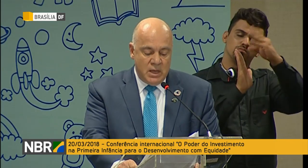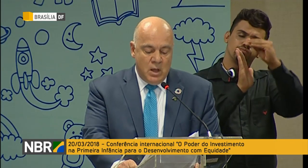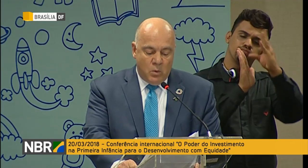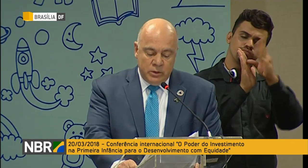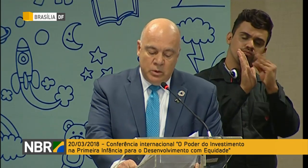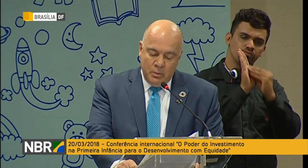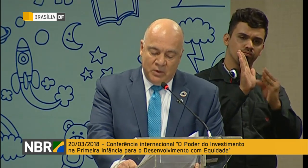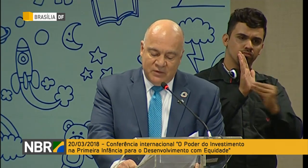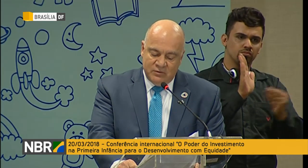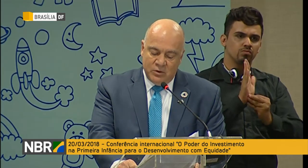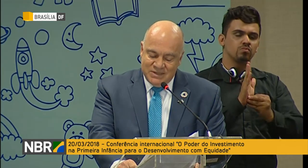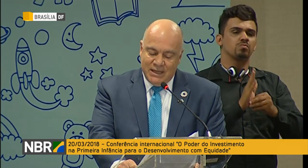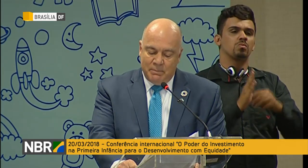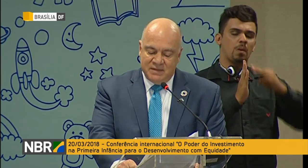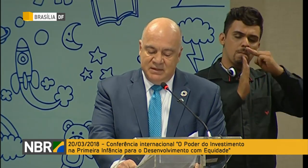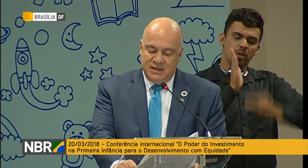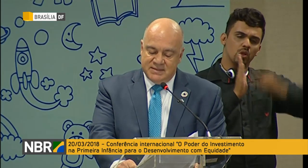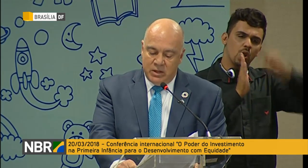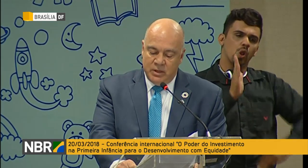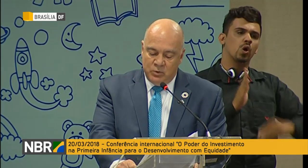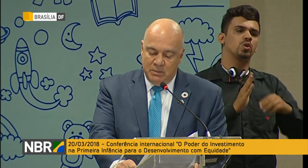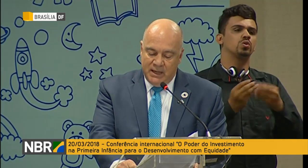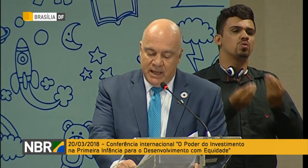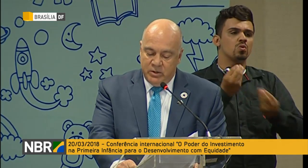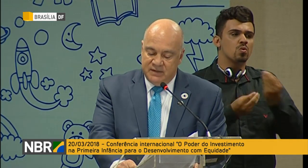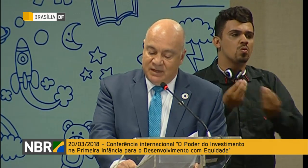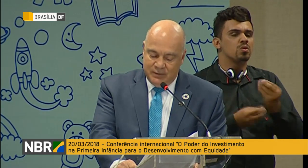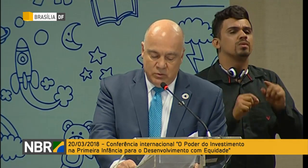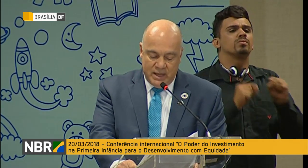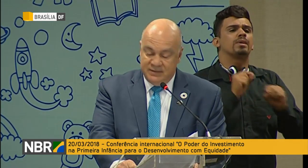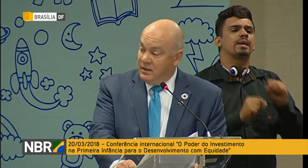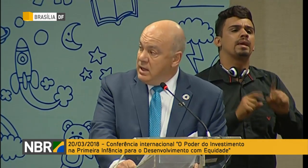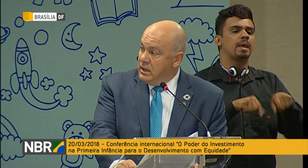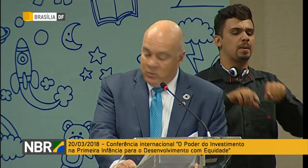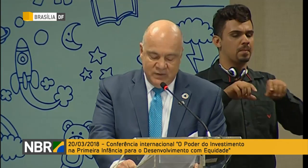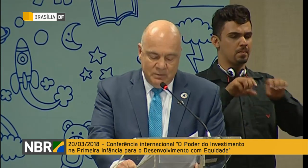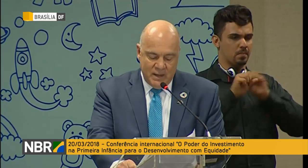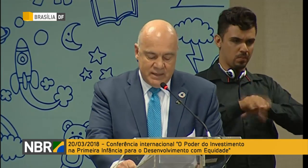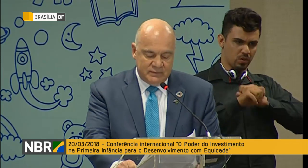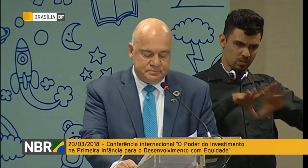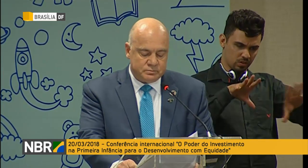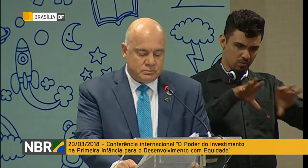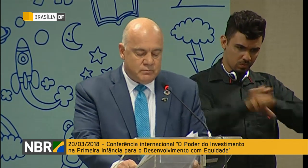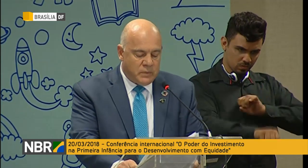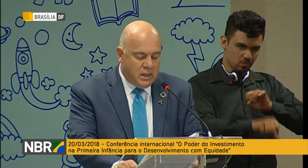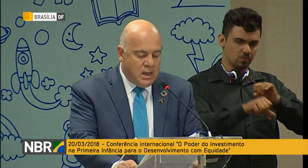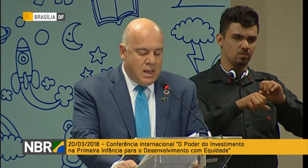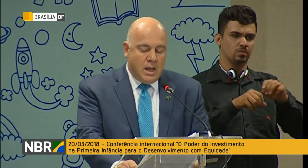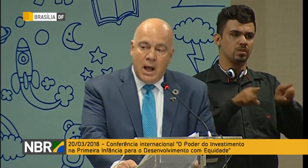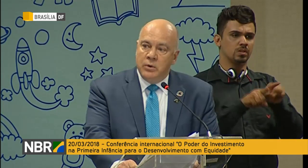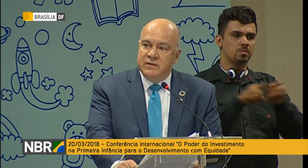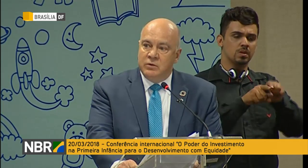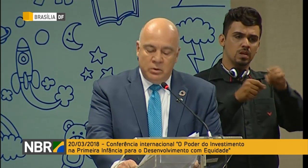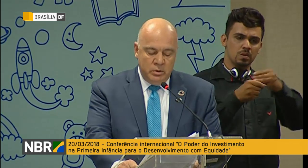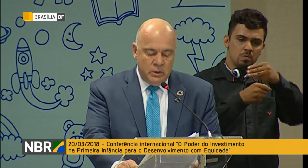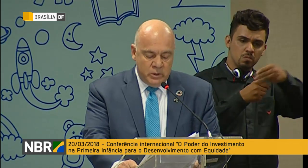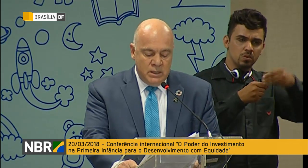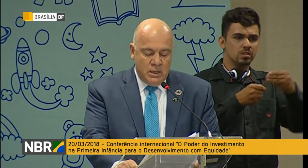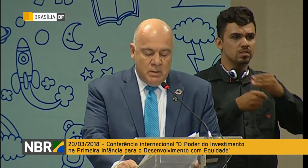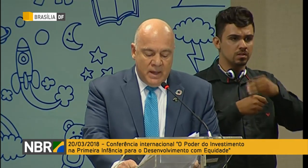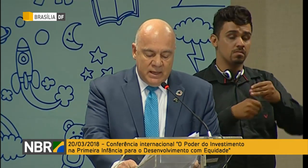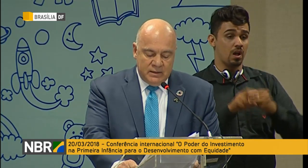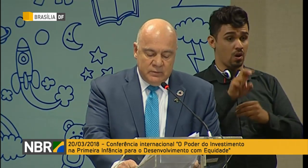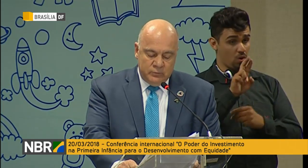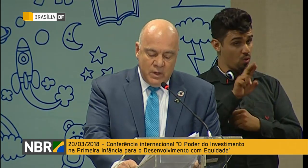metodológicos quanto no processo de capacitação de multiplicadores estaduais e municipais. A UNESCO